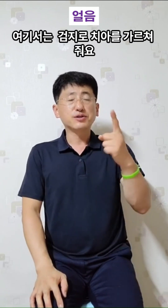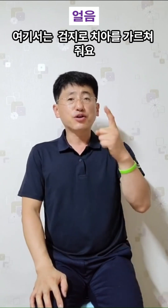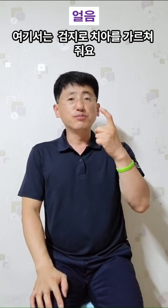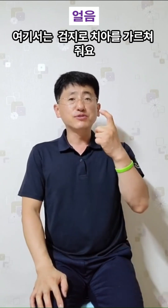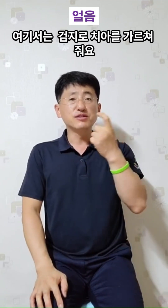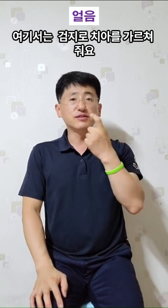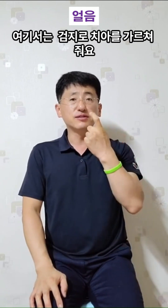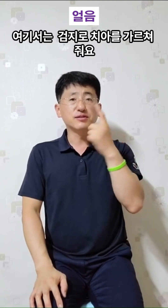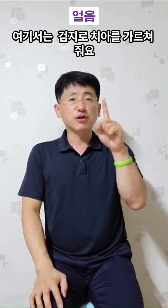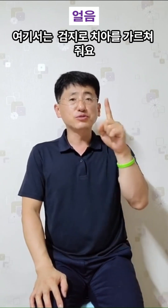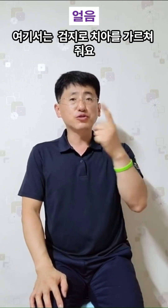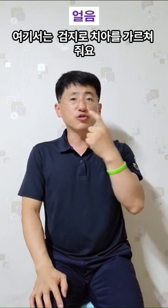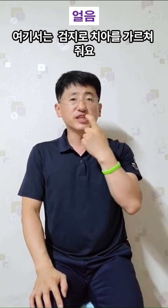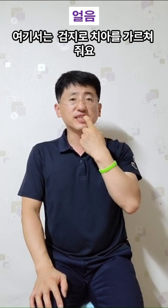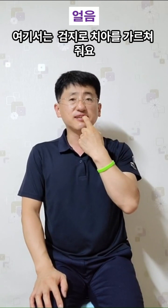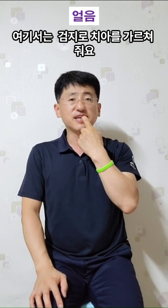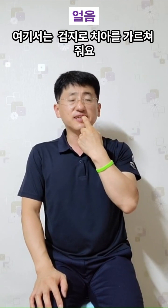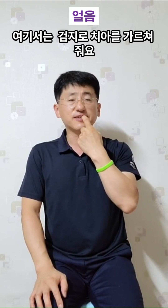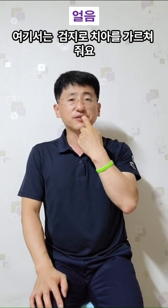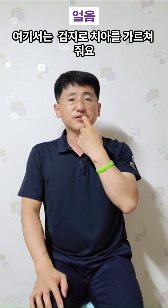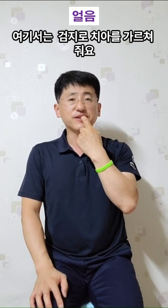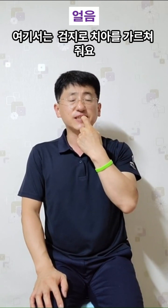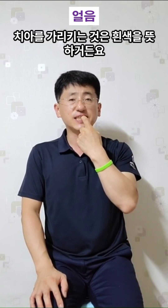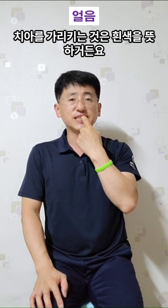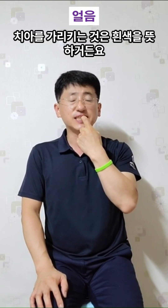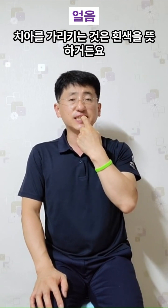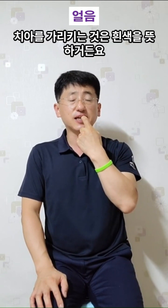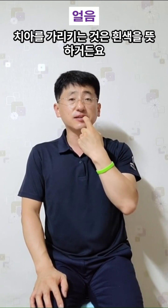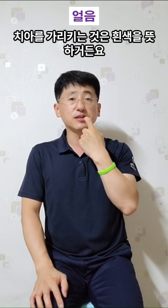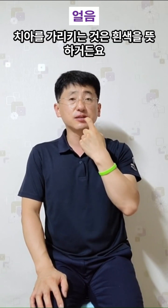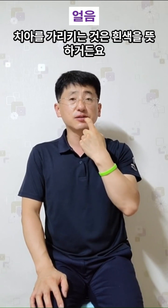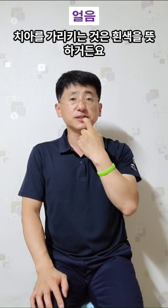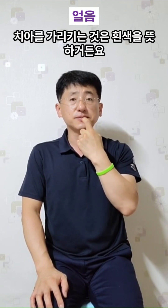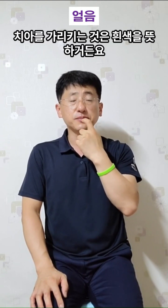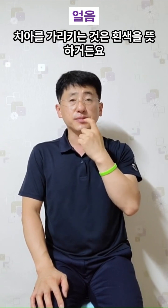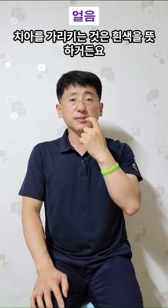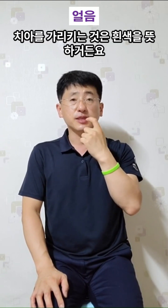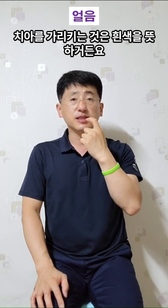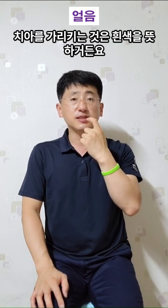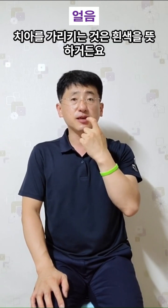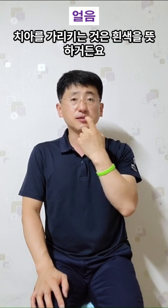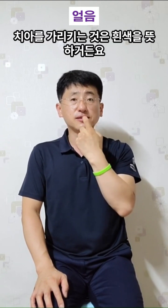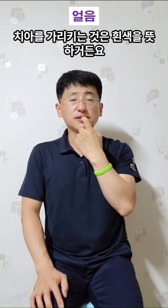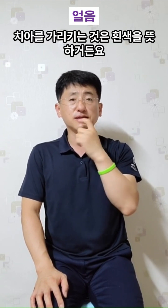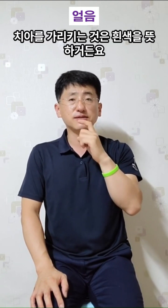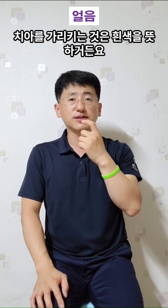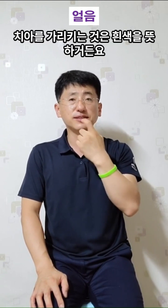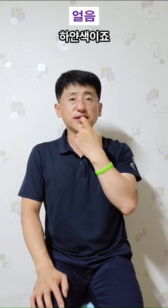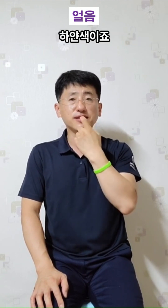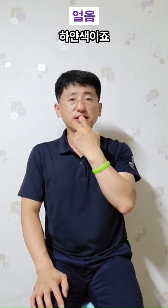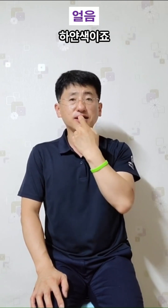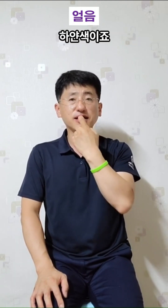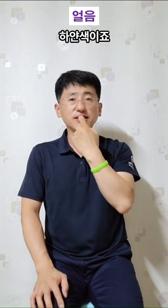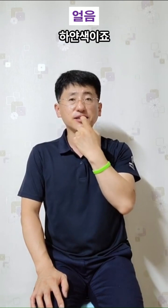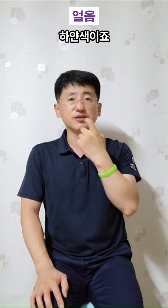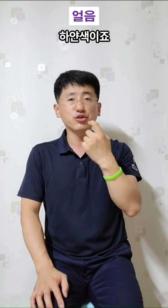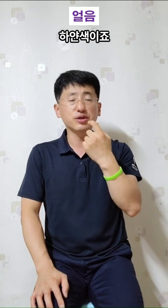여기서는 검지로 이를 가리켜줘요. 이를 가리키는 거는 흰색을 뜻하거든요. 흰색, 이가 하얀색이죠.